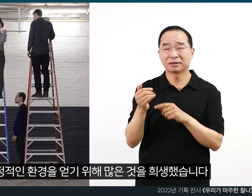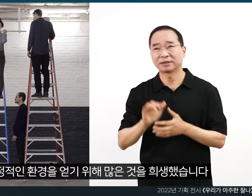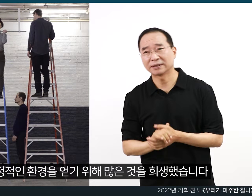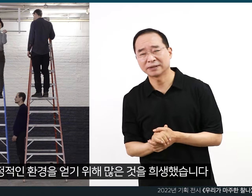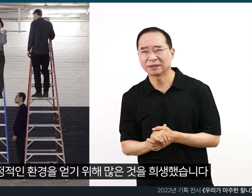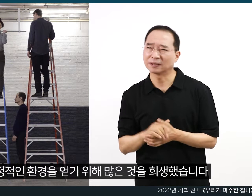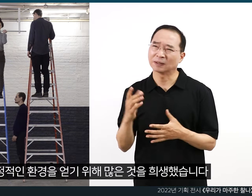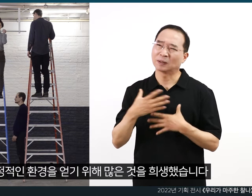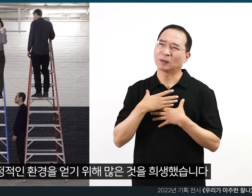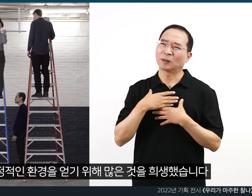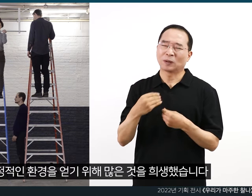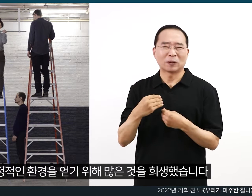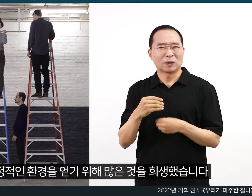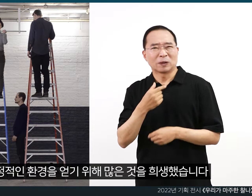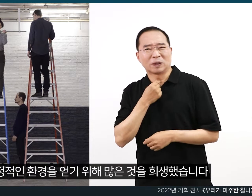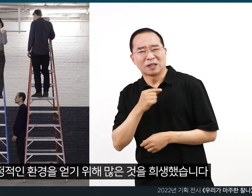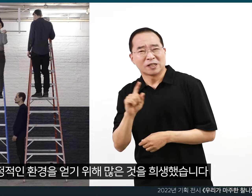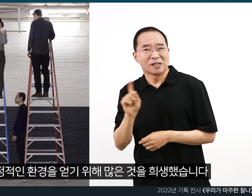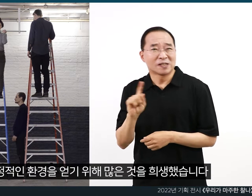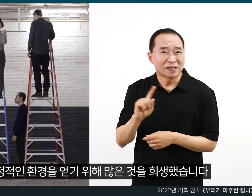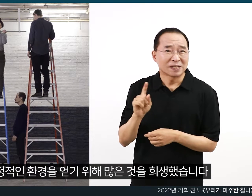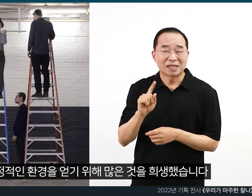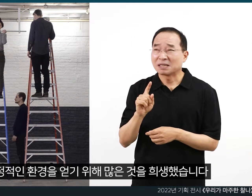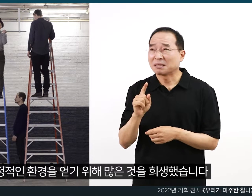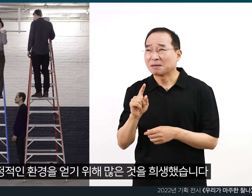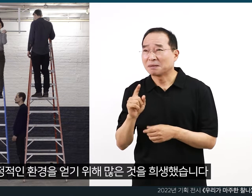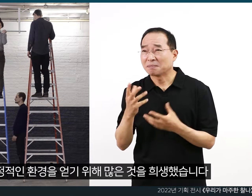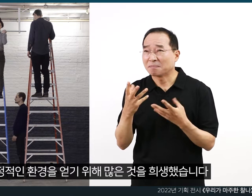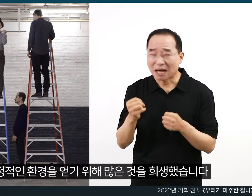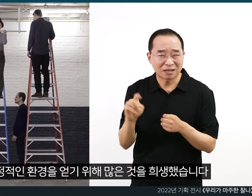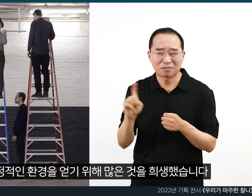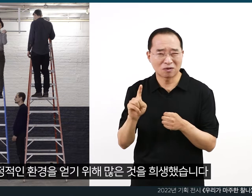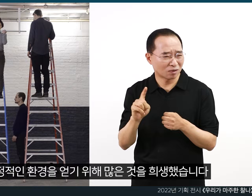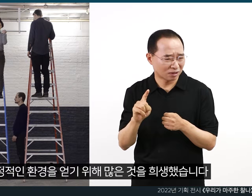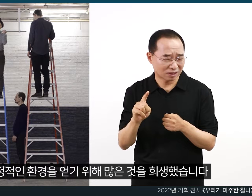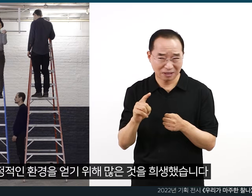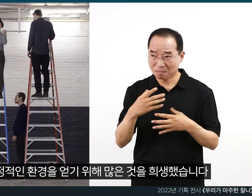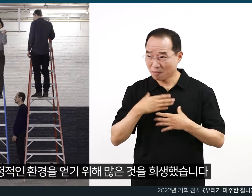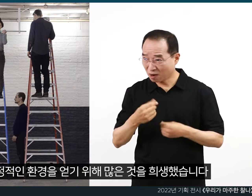편안하고 안정적인 환경을 얻기 위해 많은 것을 희생했습니다.